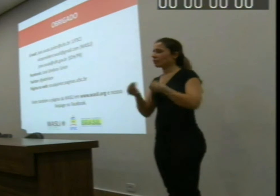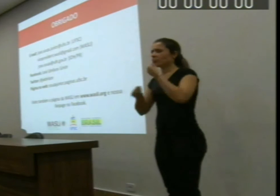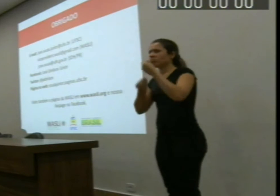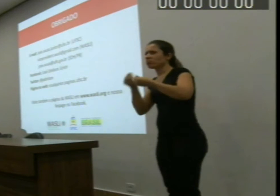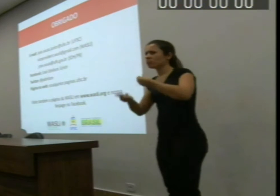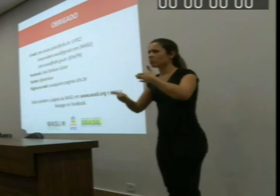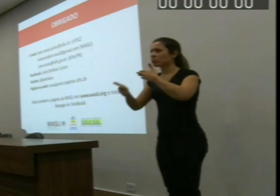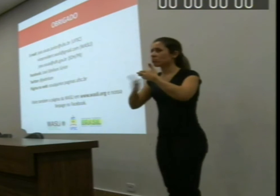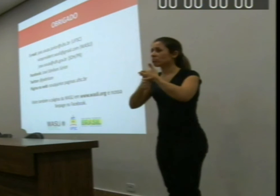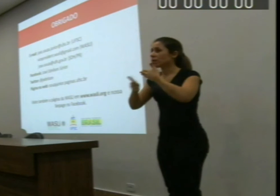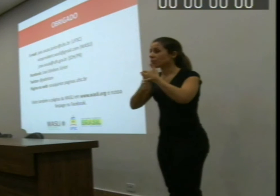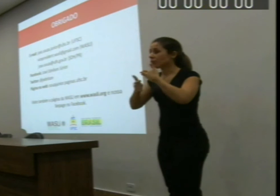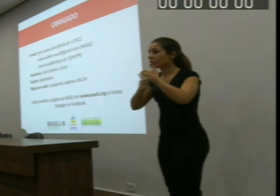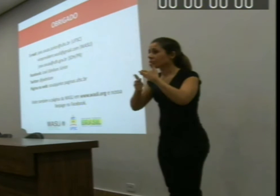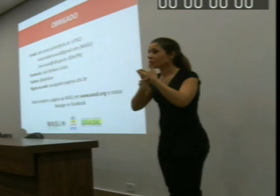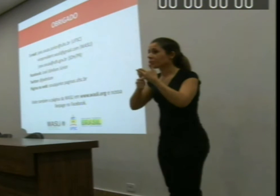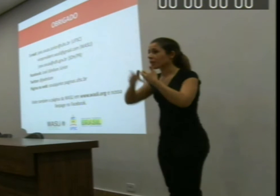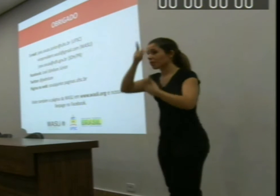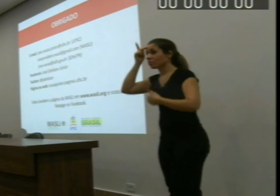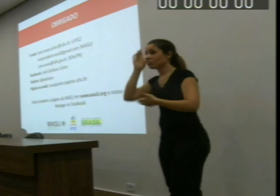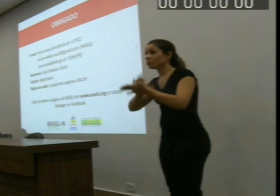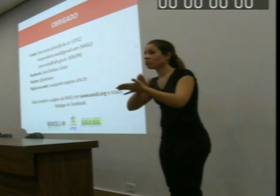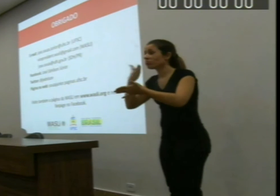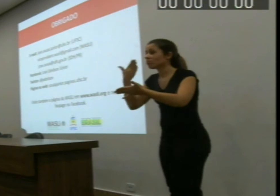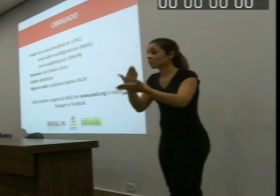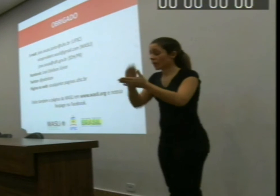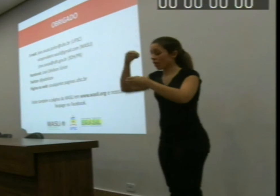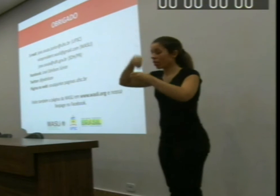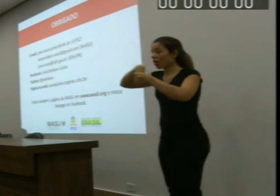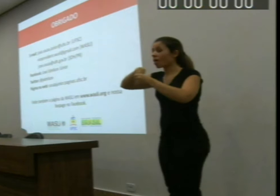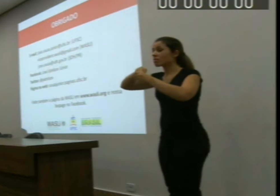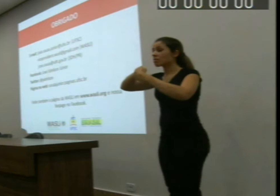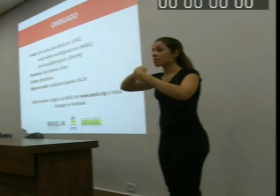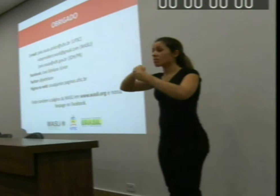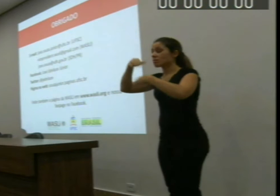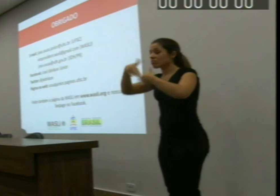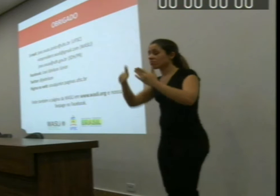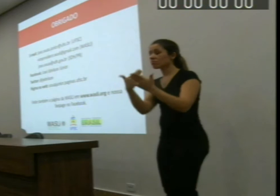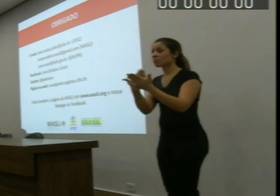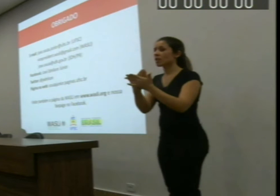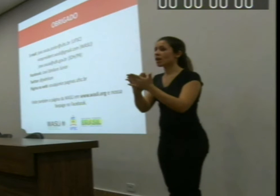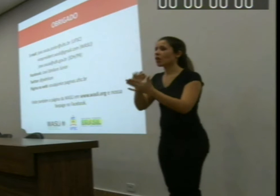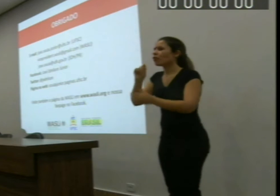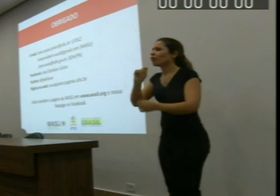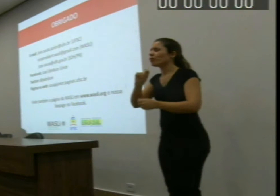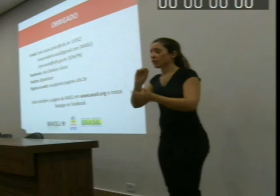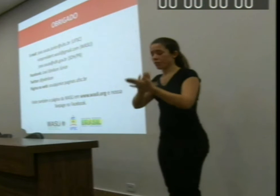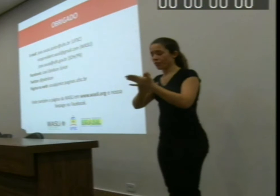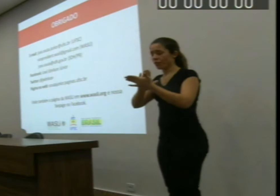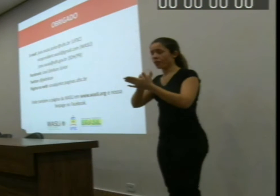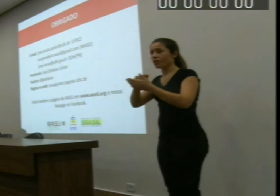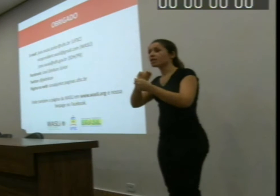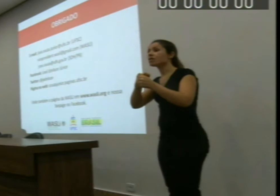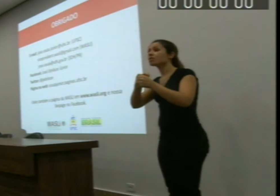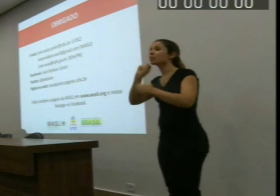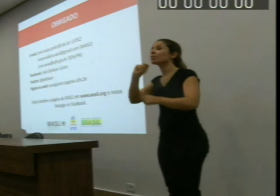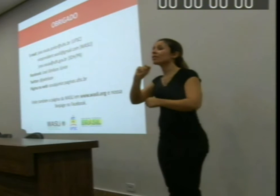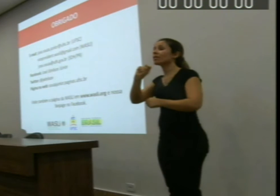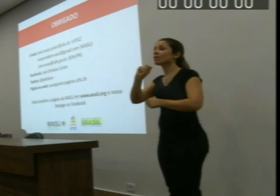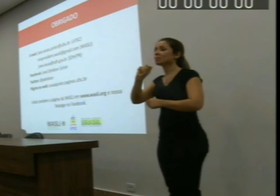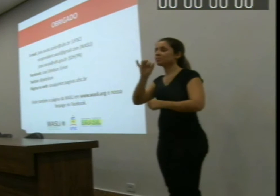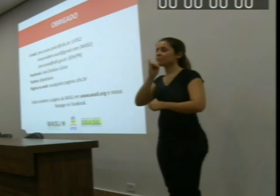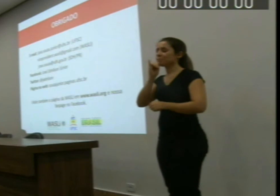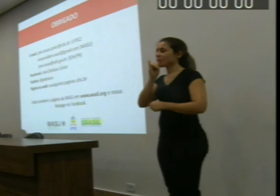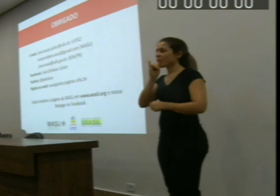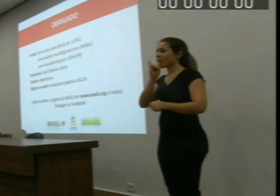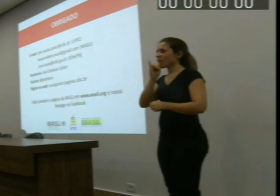na sala de aula né ah sobre o que que esse intérprete deveria fazer ou não como não existe lugar nenhum onde tá dizendo o